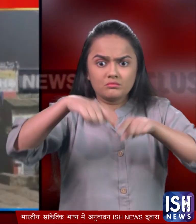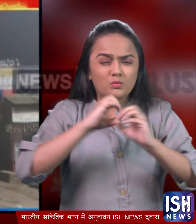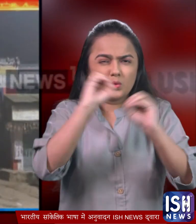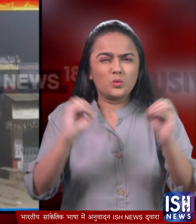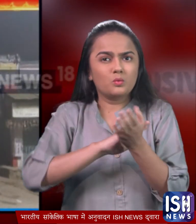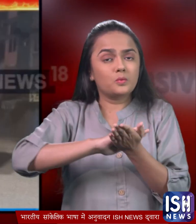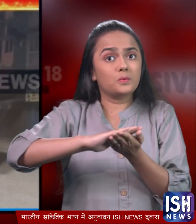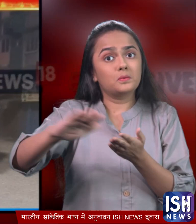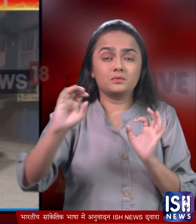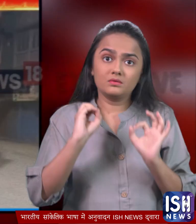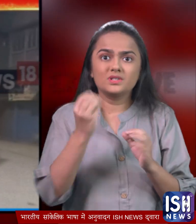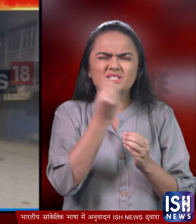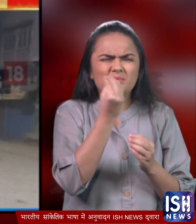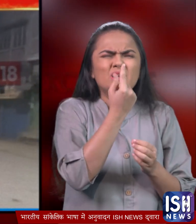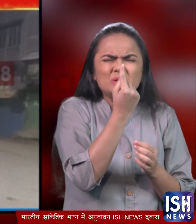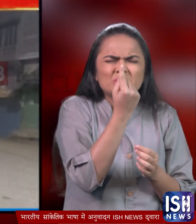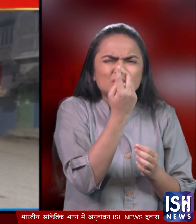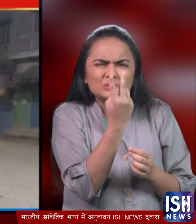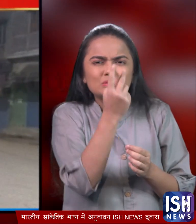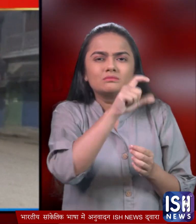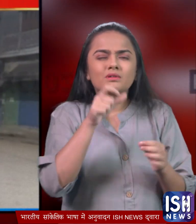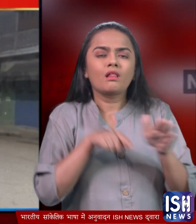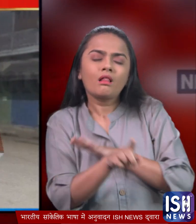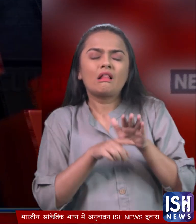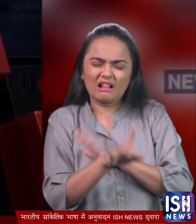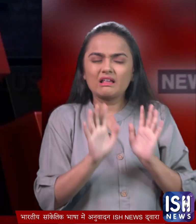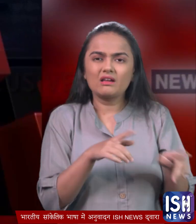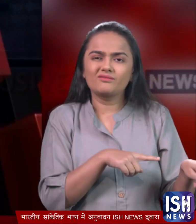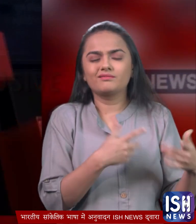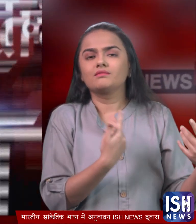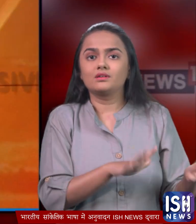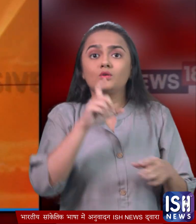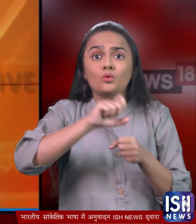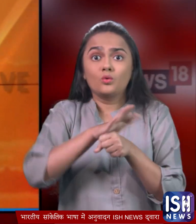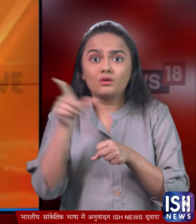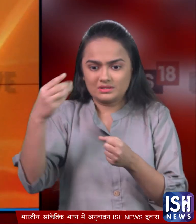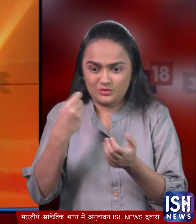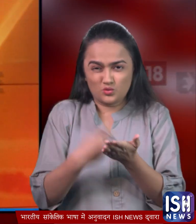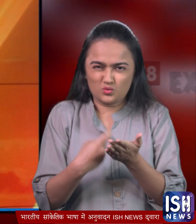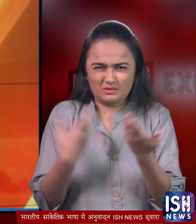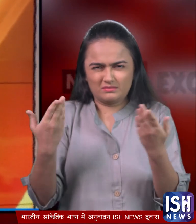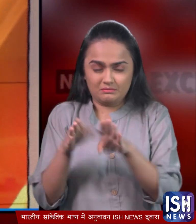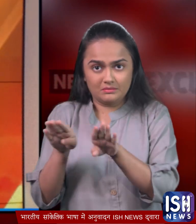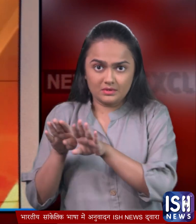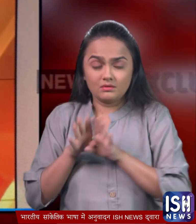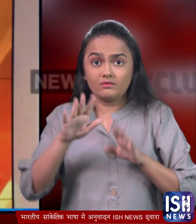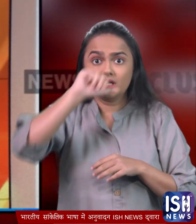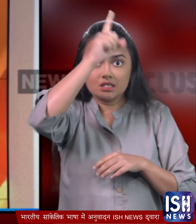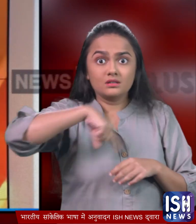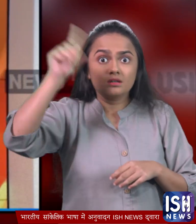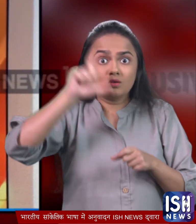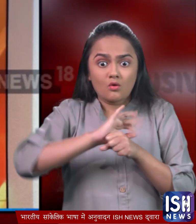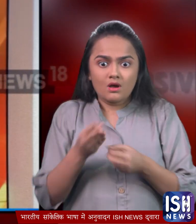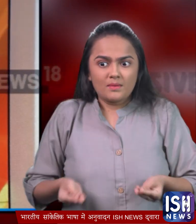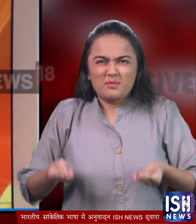पर सन्नाटा पसरा रहा। हालांकि कुछ जगहों पर 1-2 लोग रात में घूमने से बाज नहीं आए। कोरोना की रोकथाम के लिए लगाई जा रही पाबंदियों के बीच देश भर